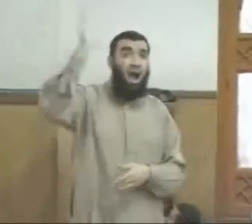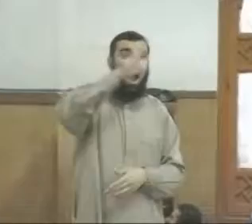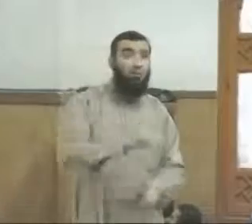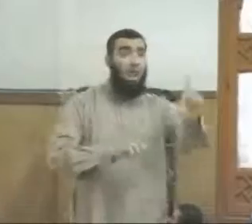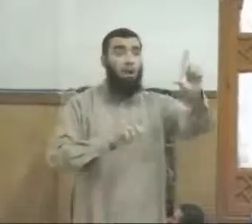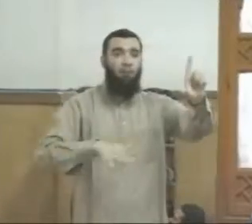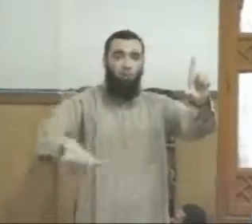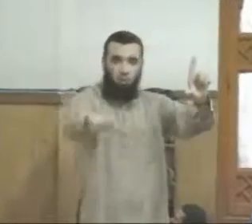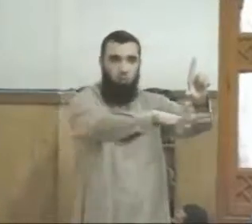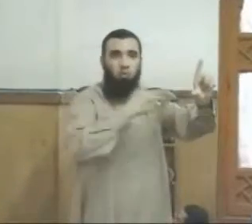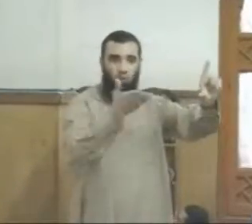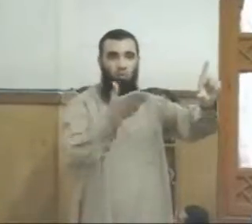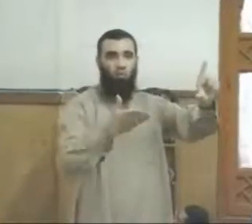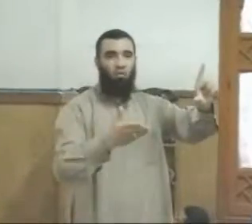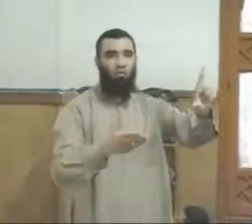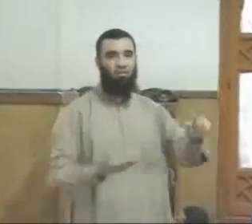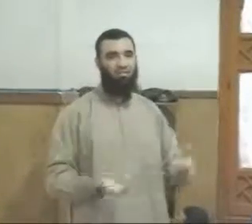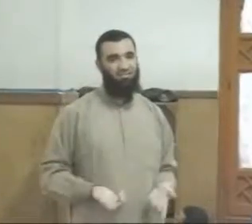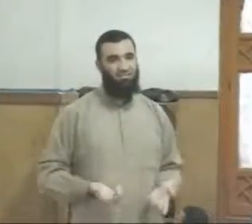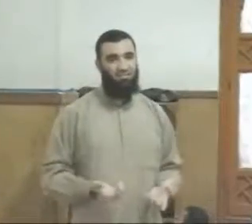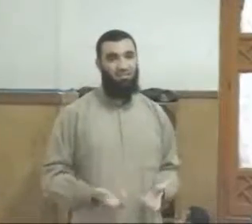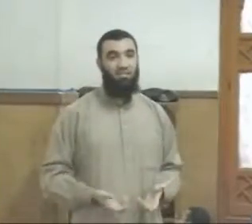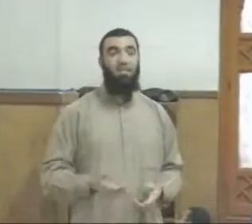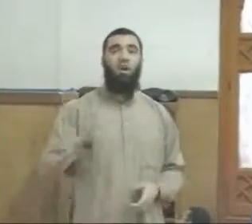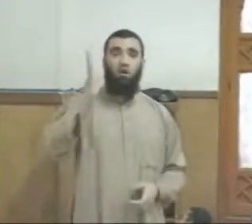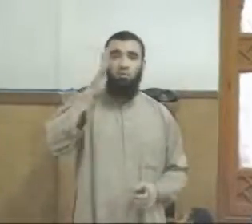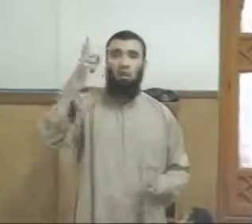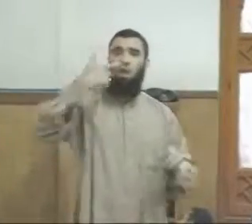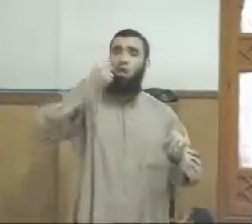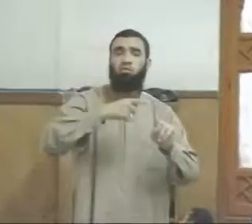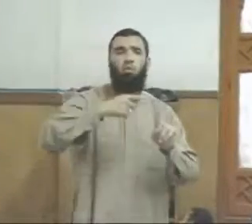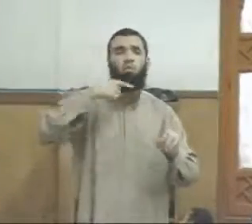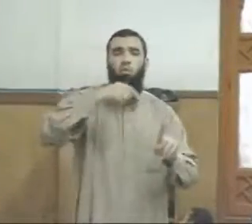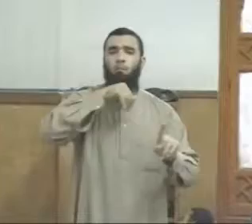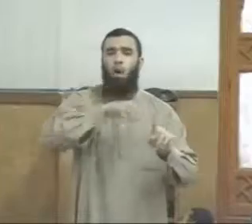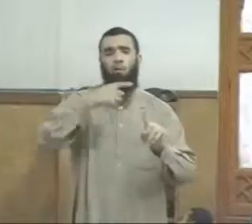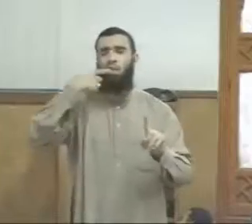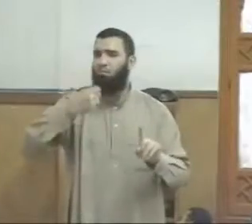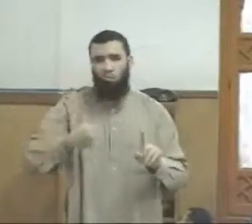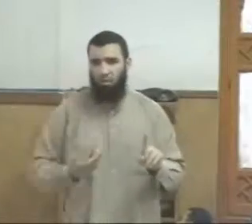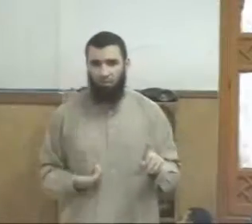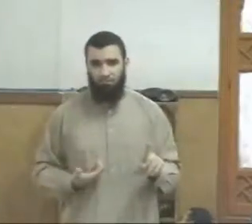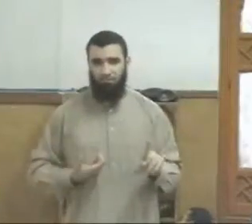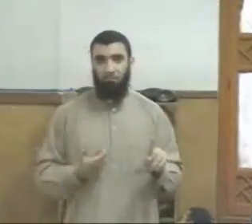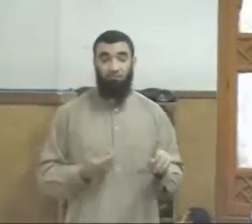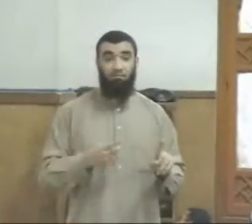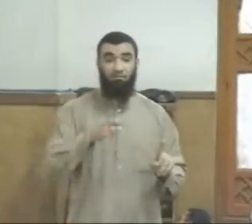للمتقين إماما. قال الحبيب محمد صلى الله عليه وسلم: البر لا